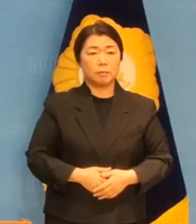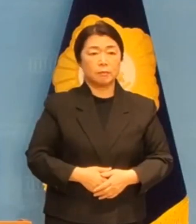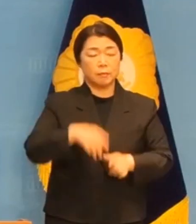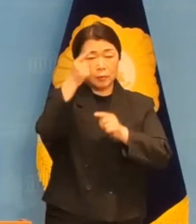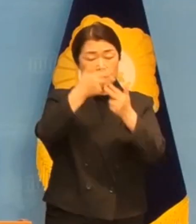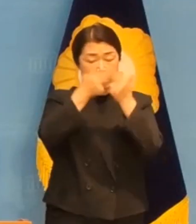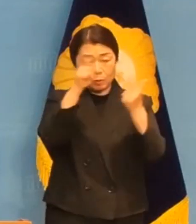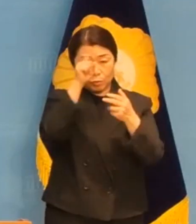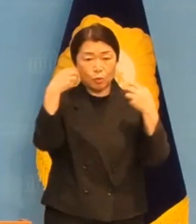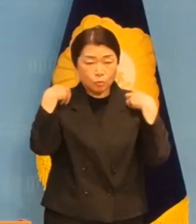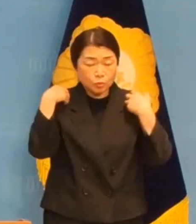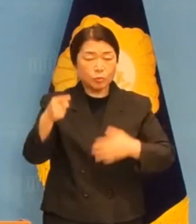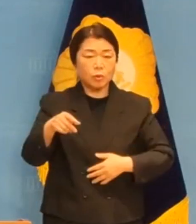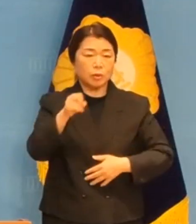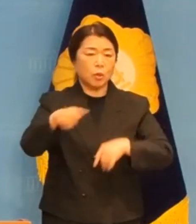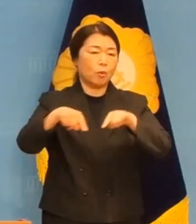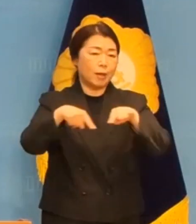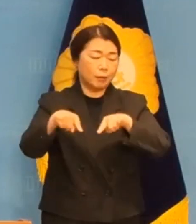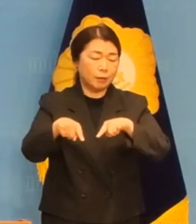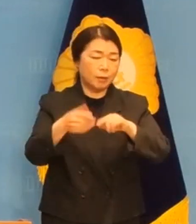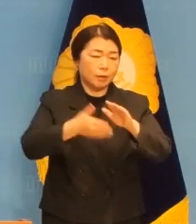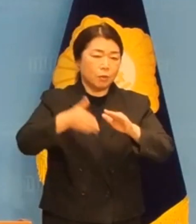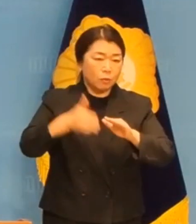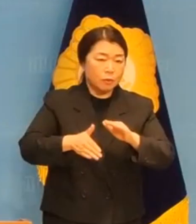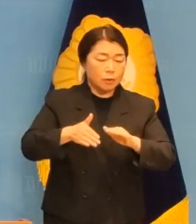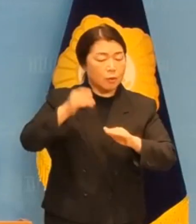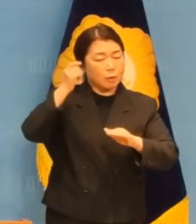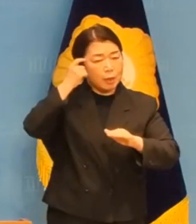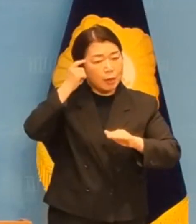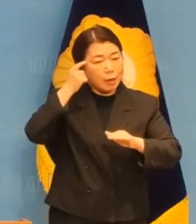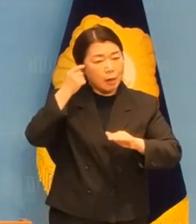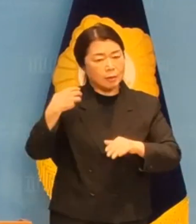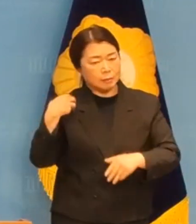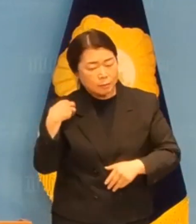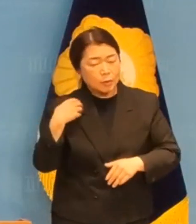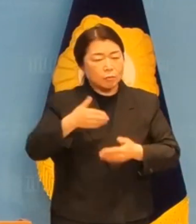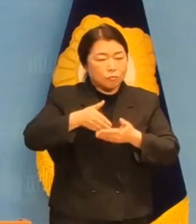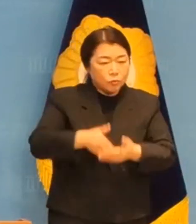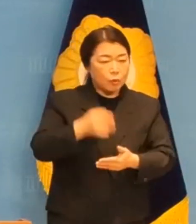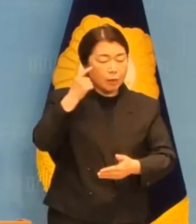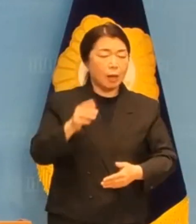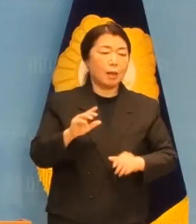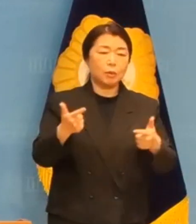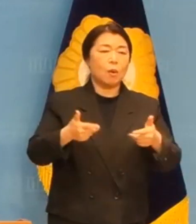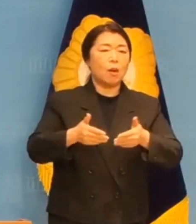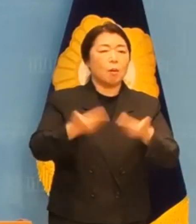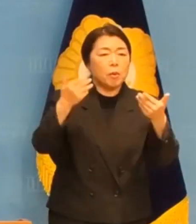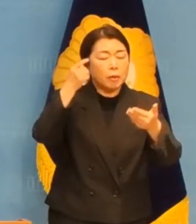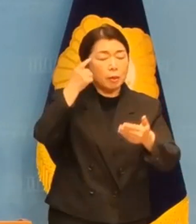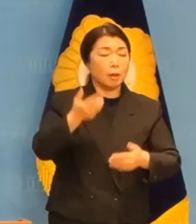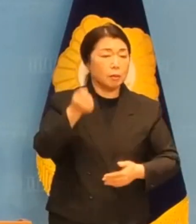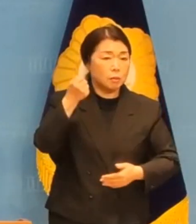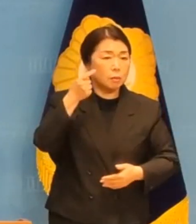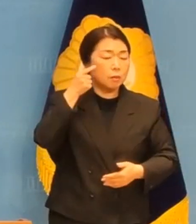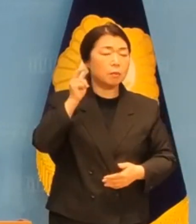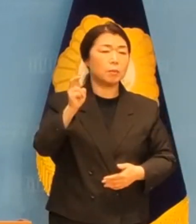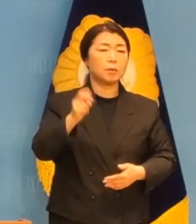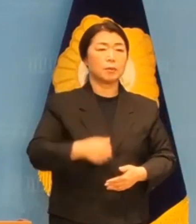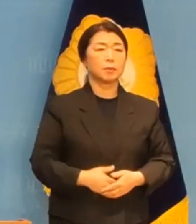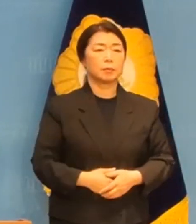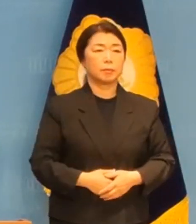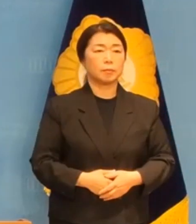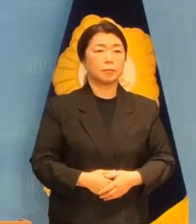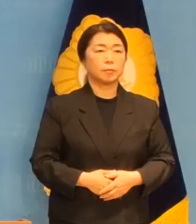여당이 공적 책임을 얼마나 가볍게 여기고 있는지를 그대로 보여줍니다. 이재명